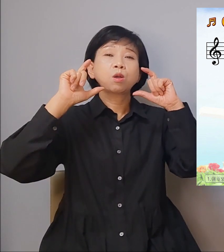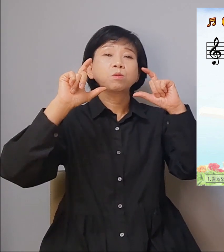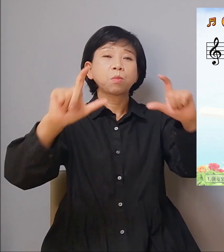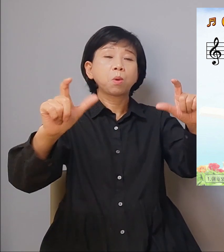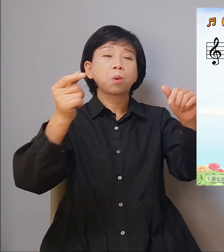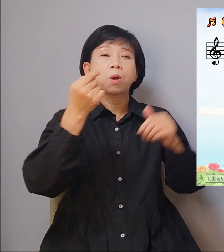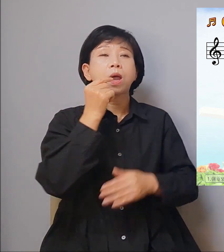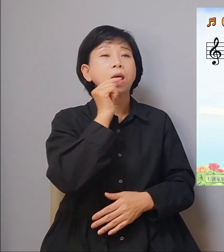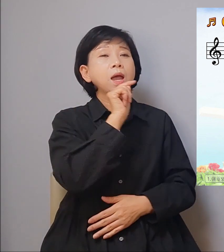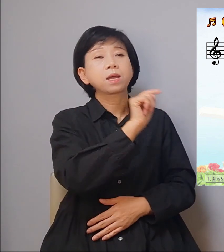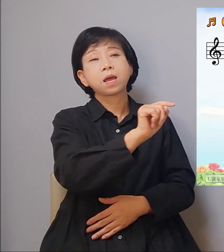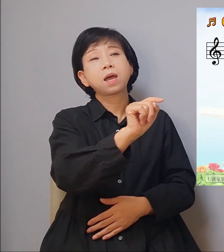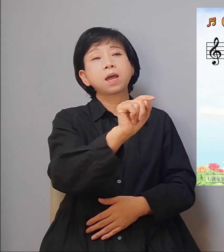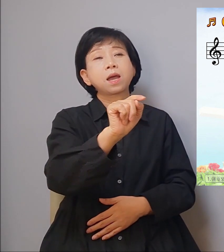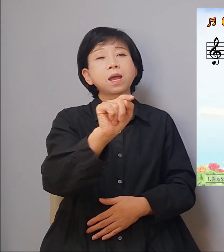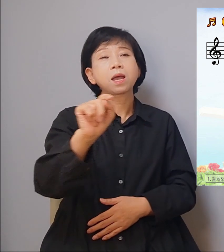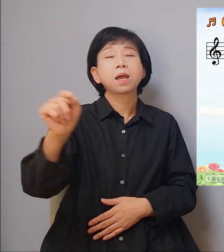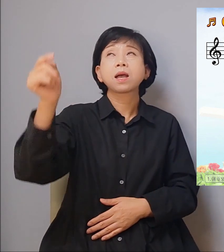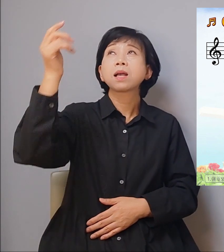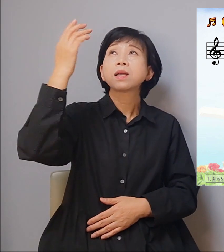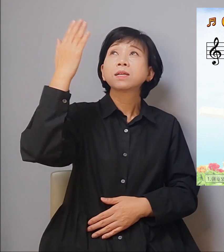주 선포하라.